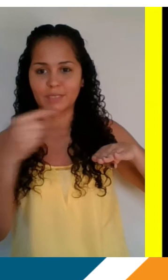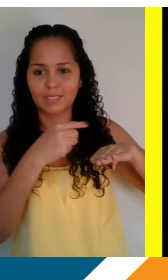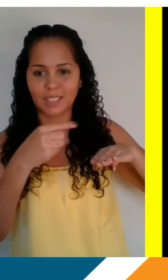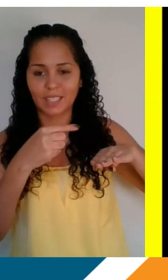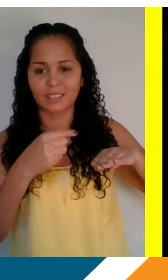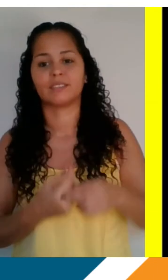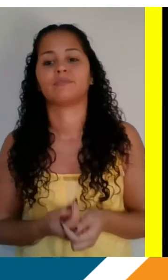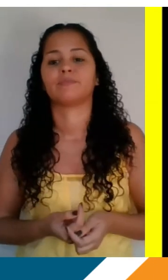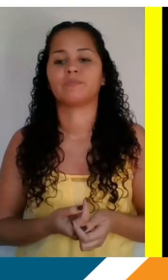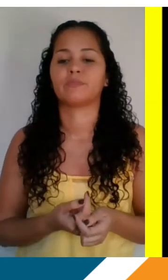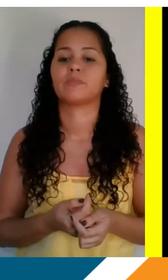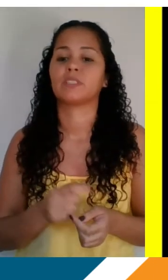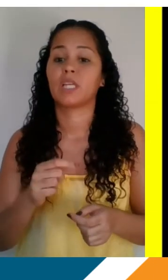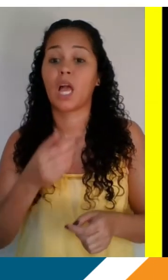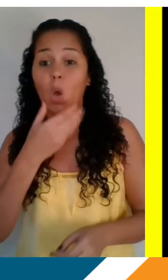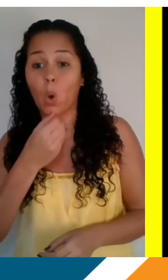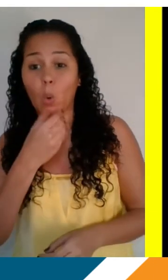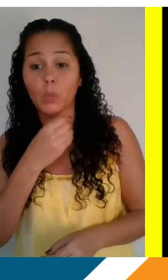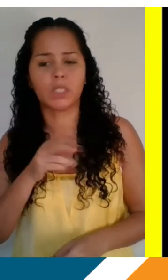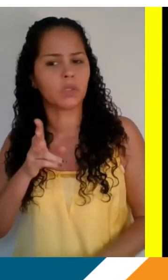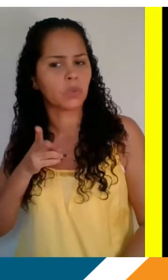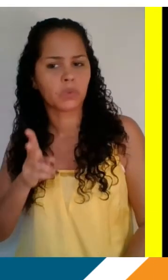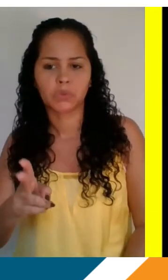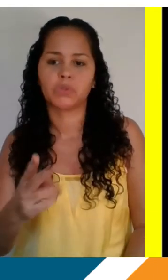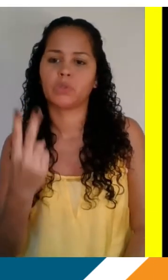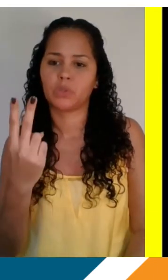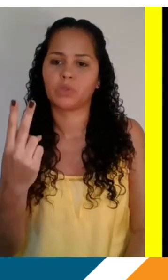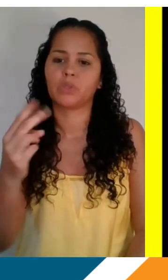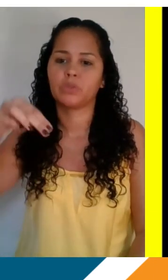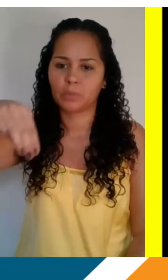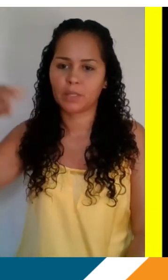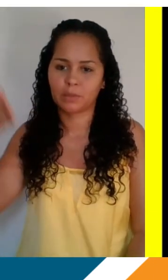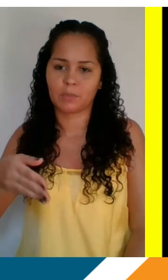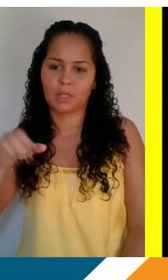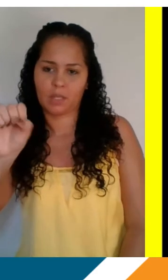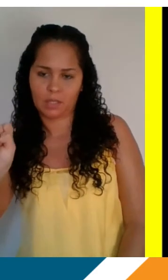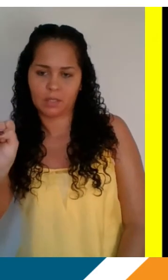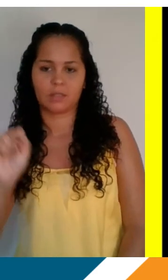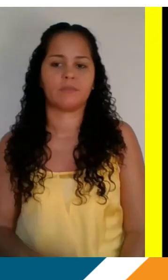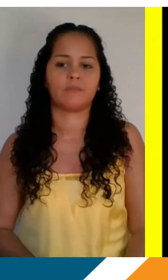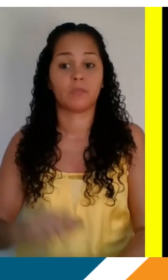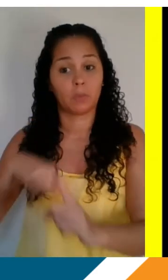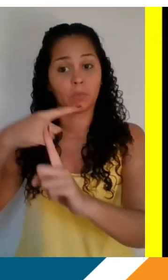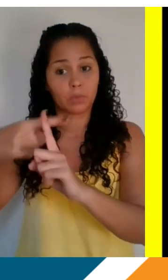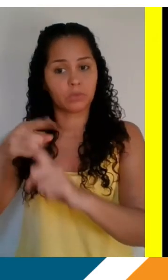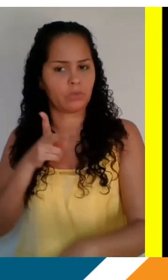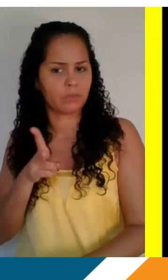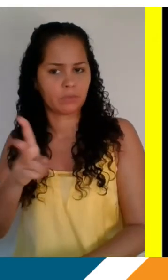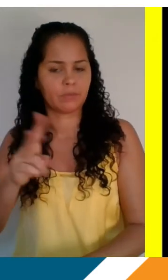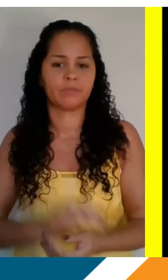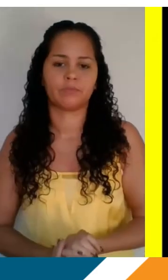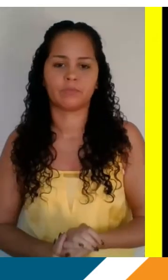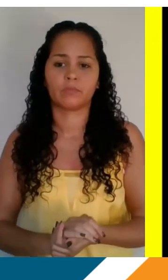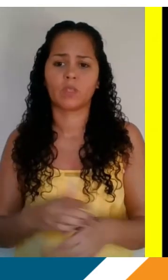menino. E a velocidade do menino é de 2 metros por segundo, a gente deixa positivo mesmo. Vou trazer esse